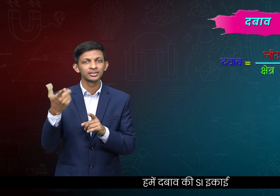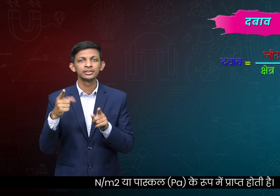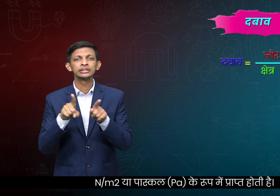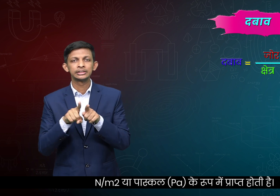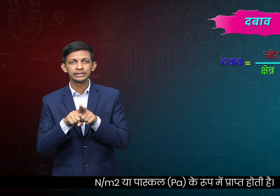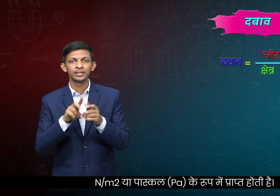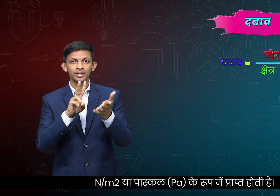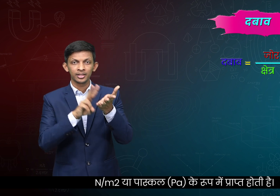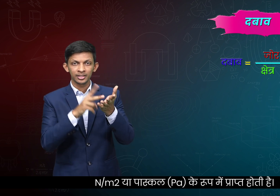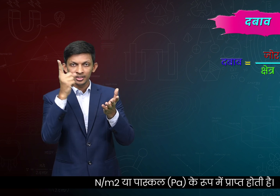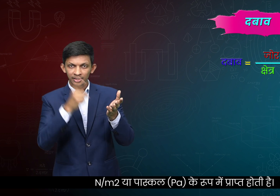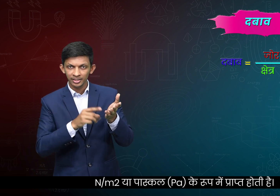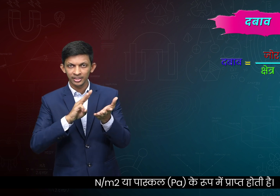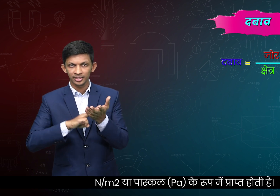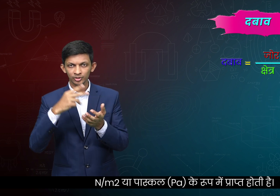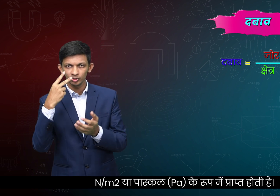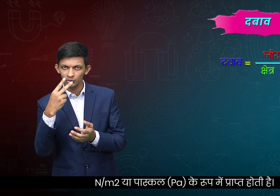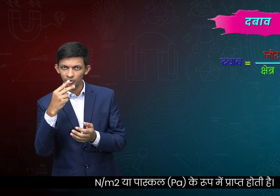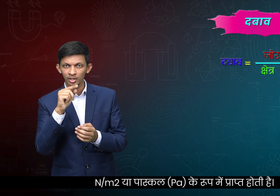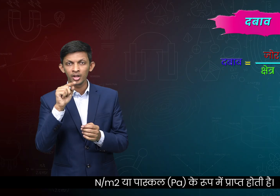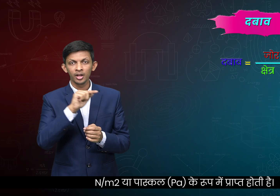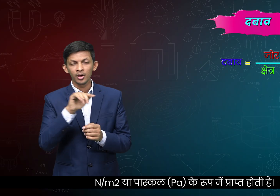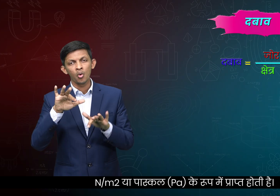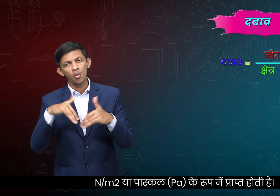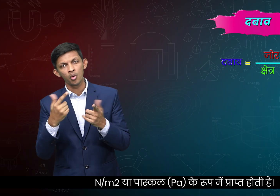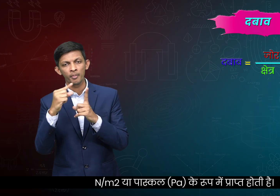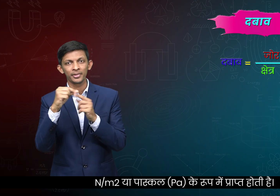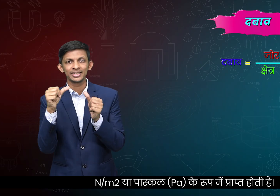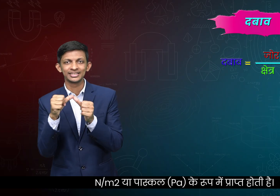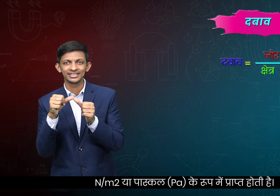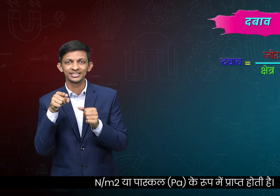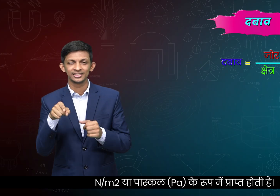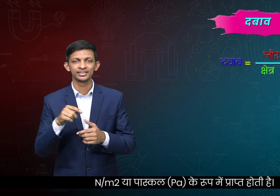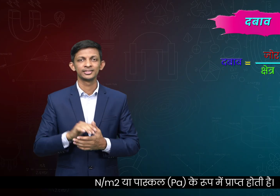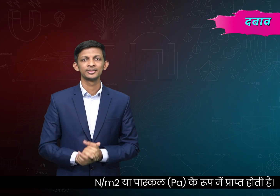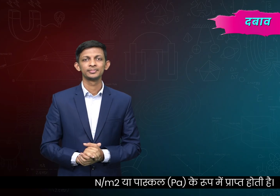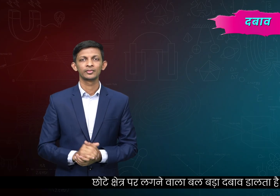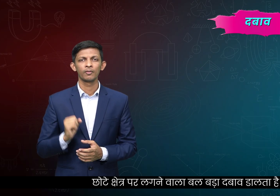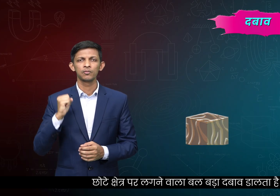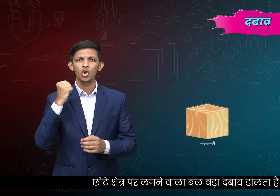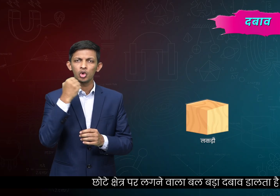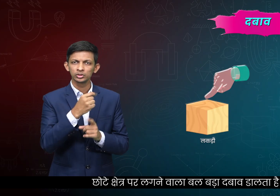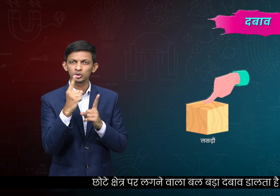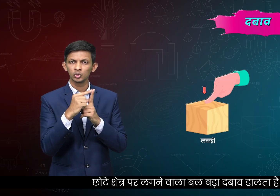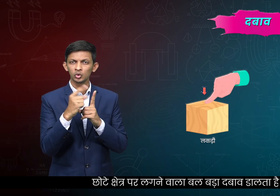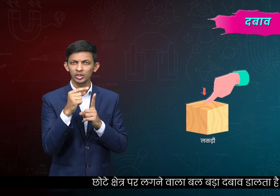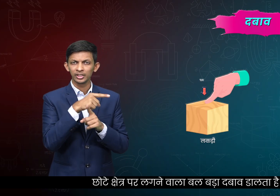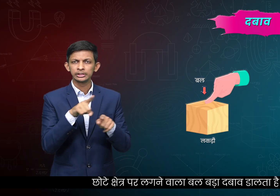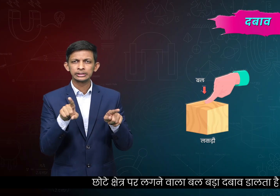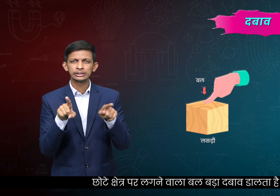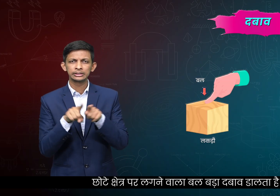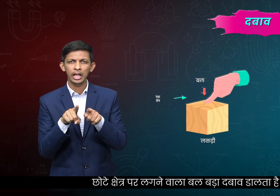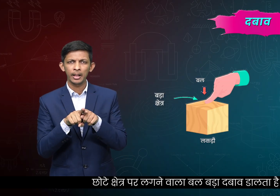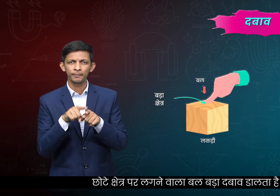इकाई N/m2 या पास्कल PA के रूप में प्राप्त होती है। छोटे क्षेत्र पर